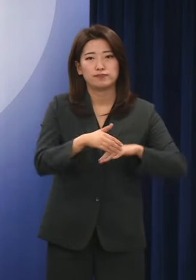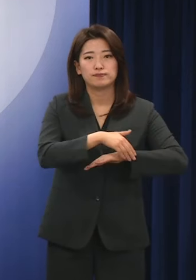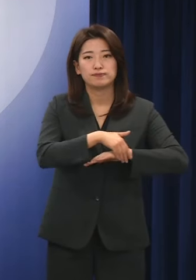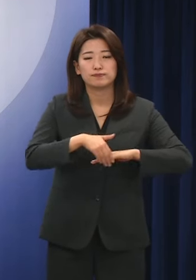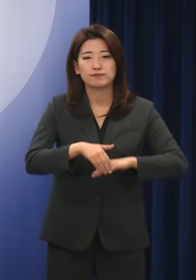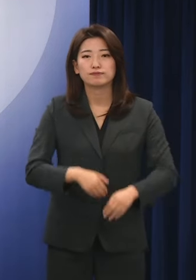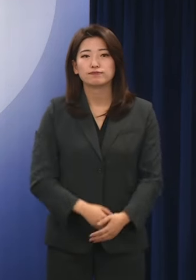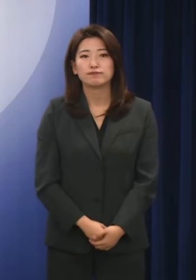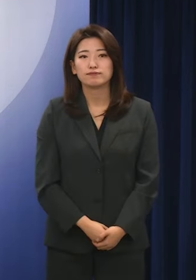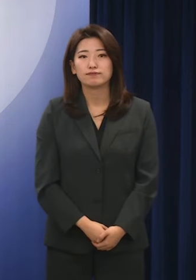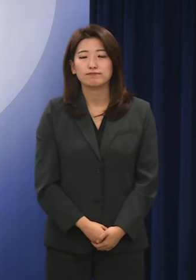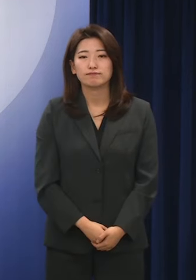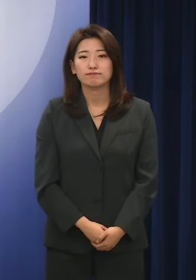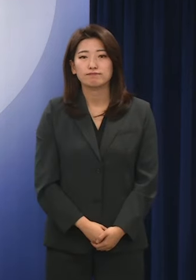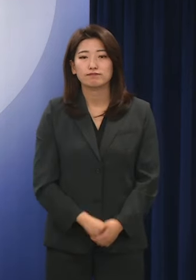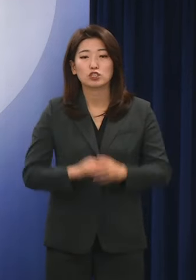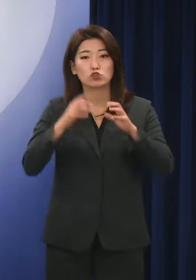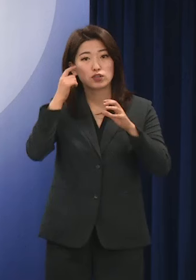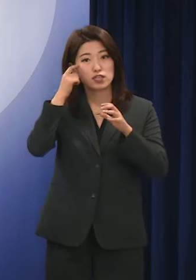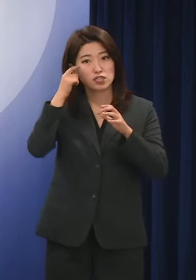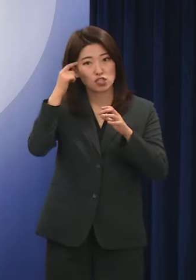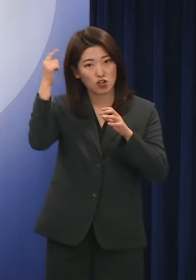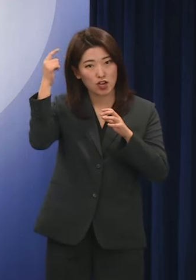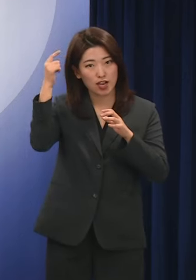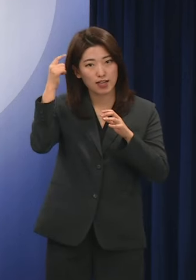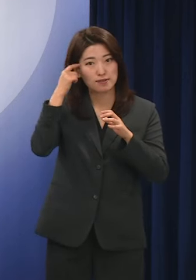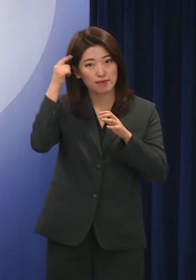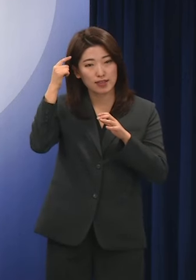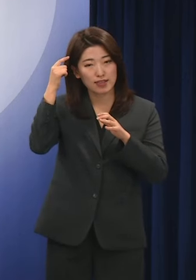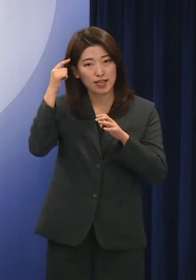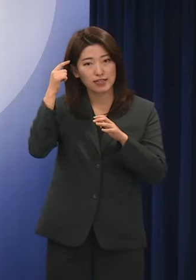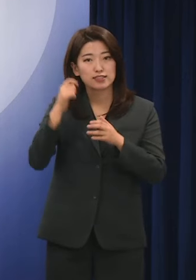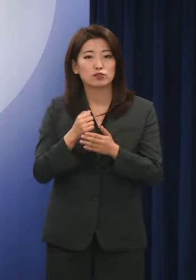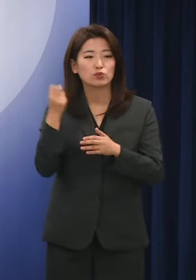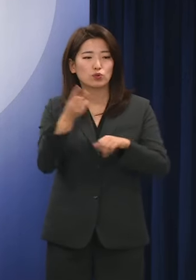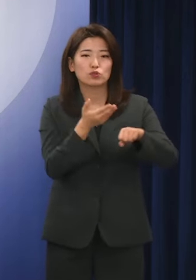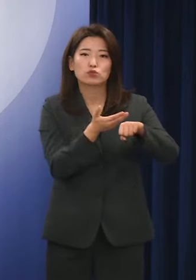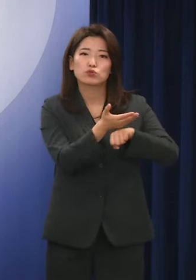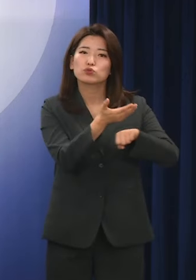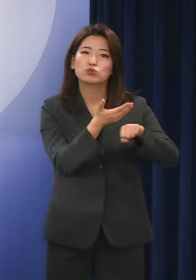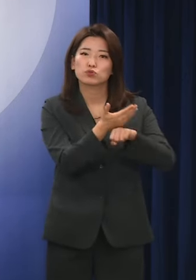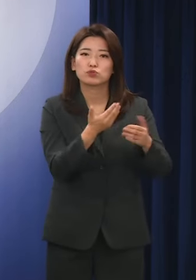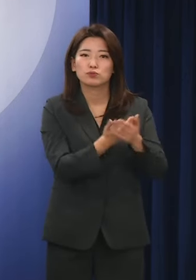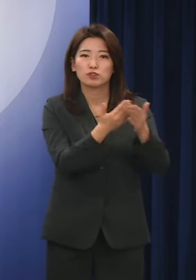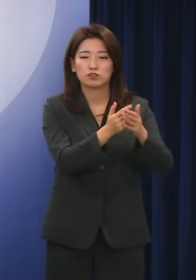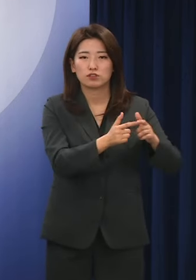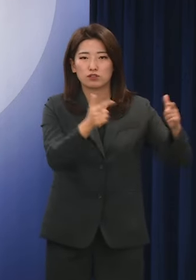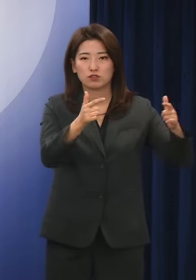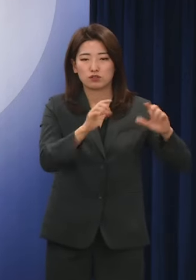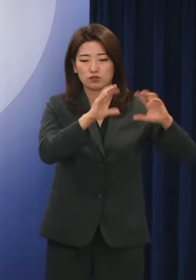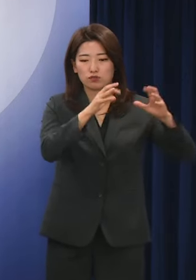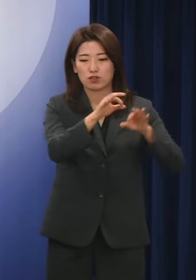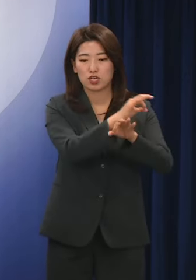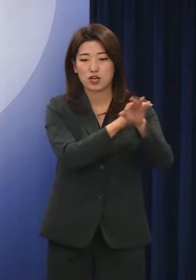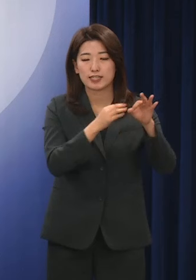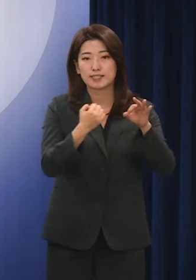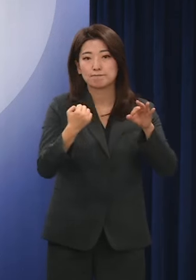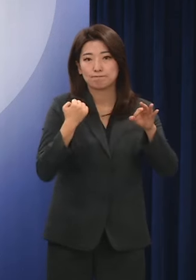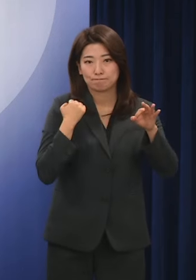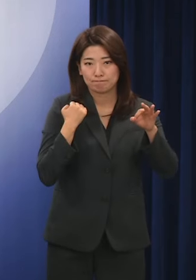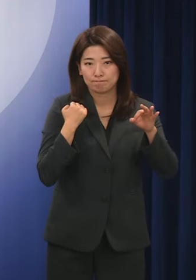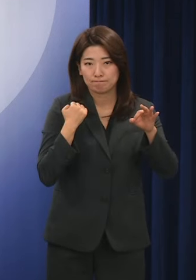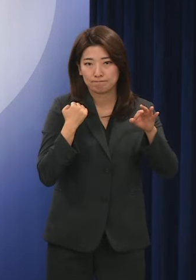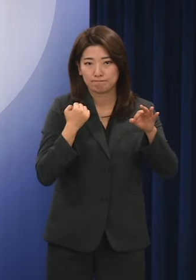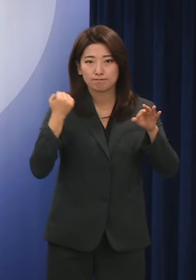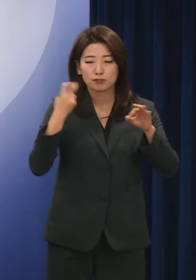또한 국가 전략 분야 첨단 기술 개발과 수출 증진 등으로 국가 경쟁력을 강화하고